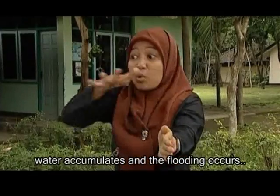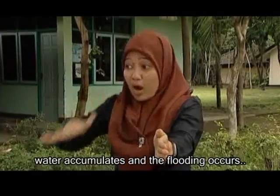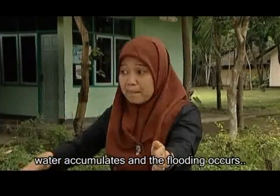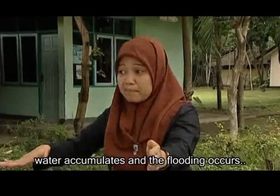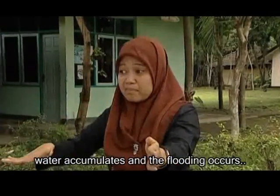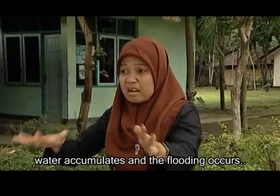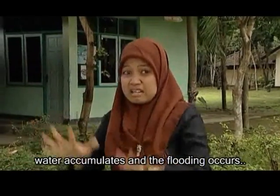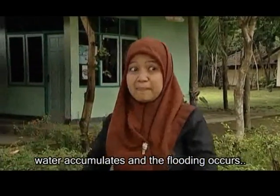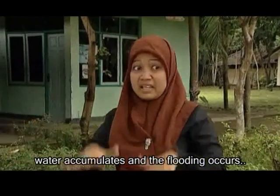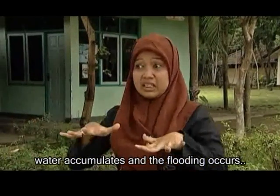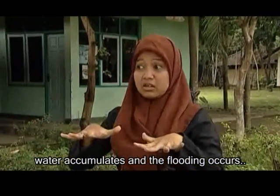meluap, dan banjir.